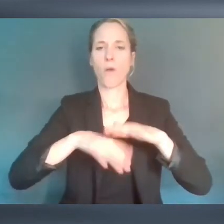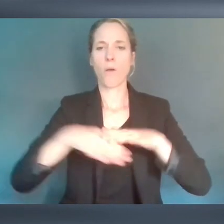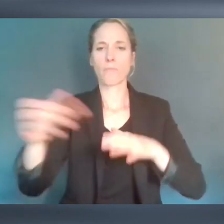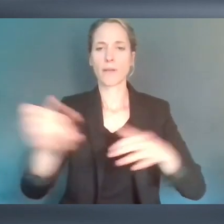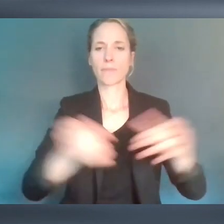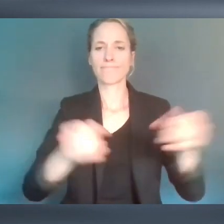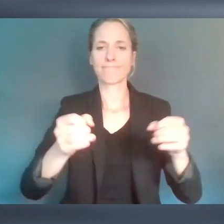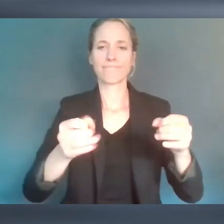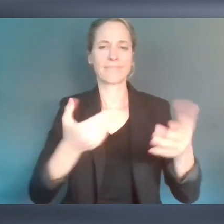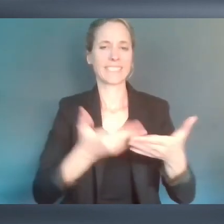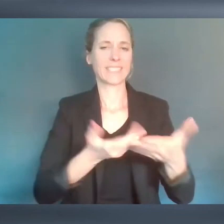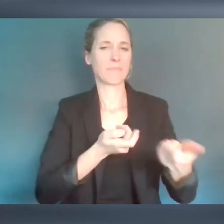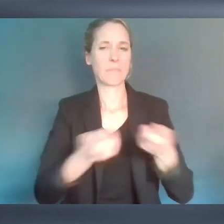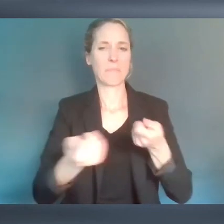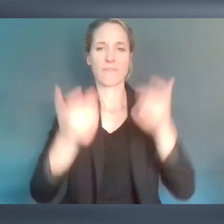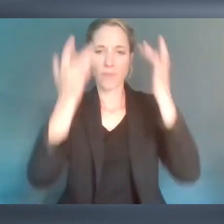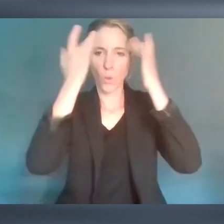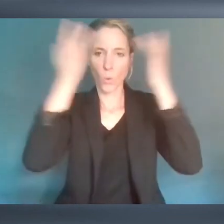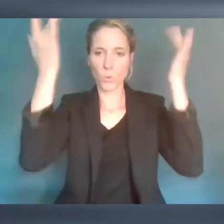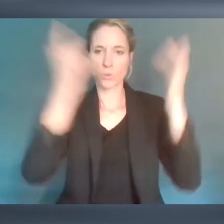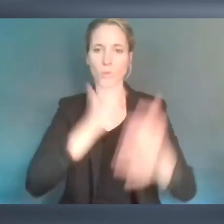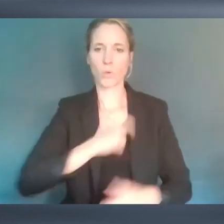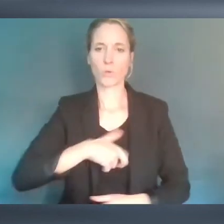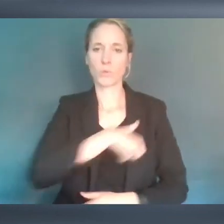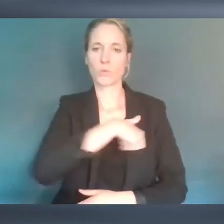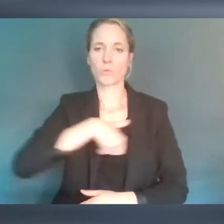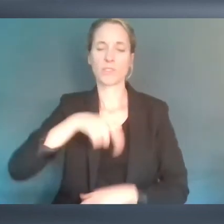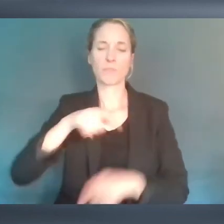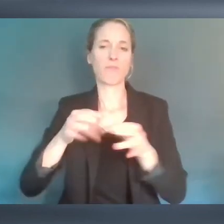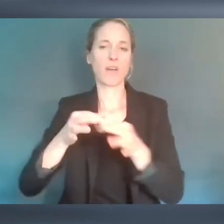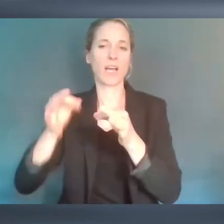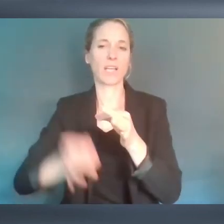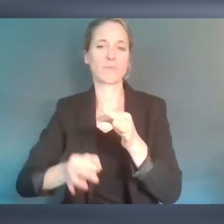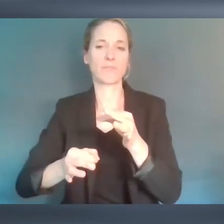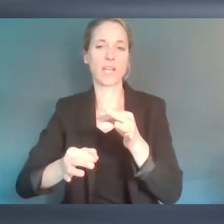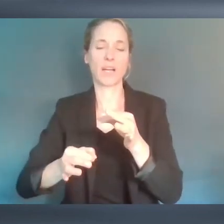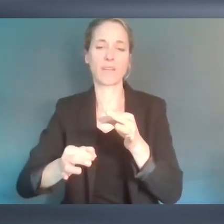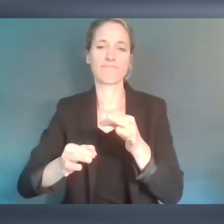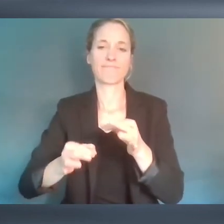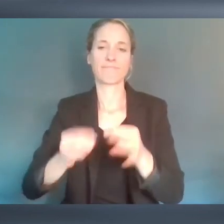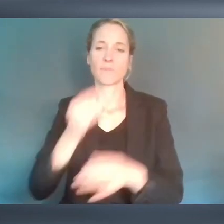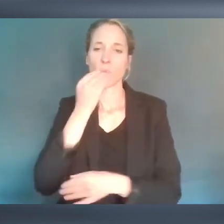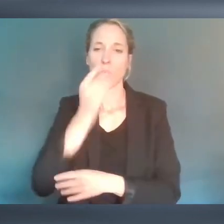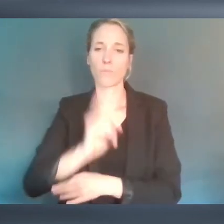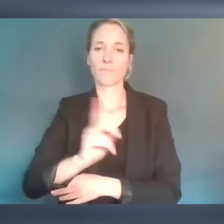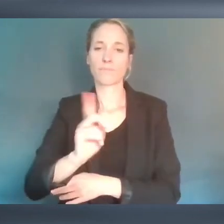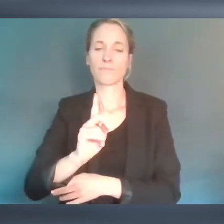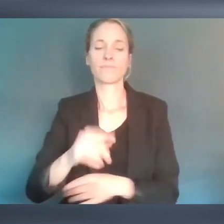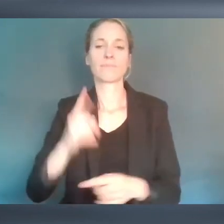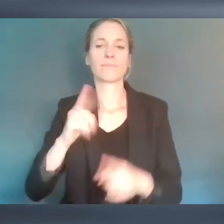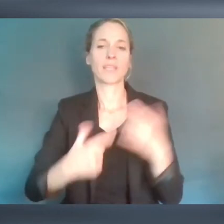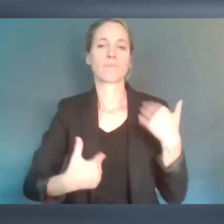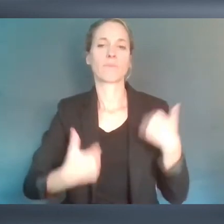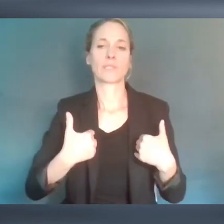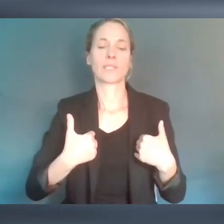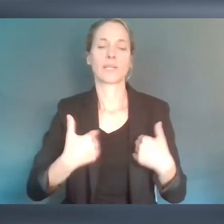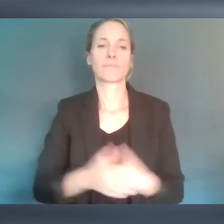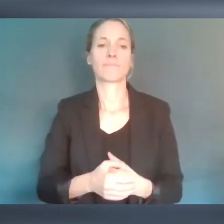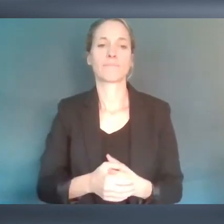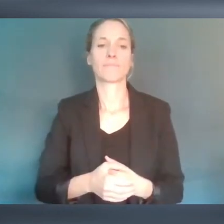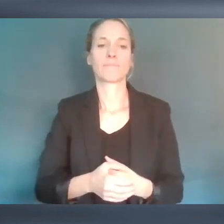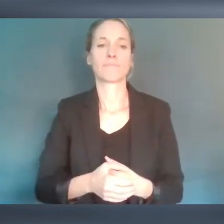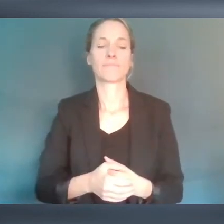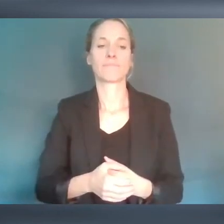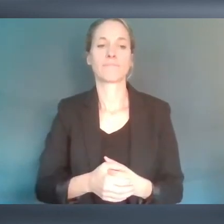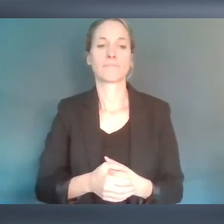suisse et c'est parfois contre-productif, notamment dans la question du handicap. On a de la peine et on ira